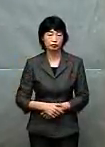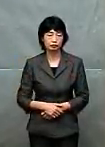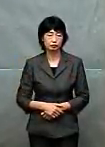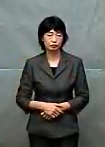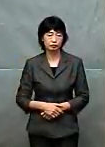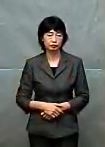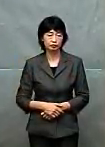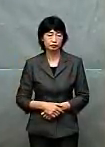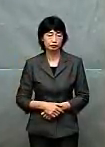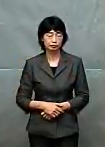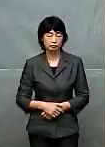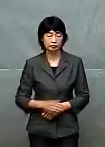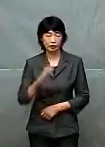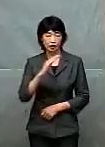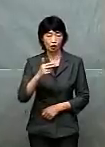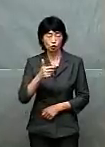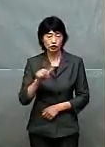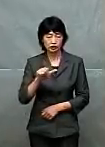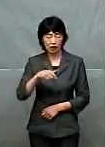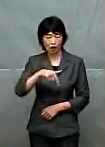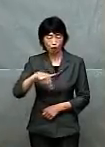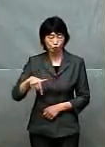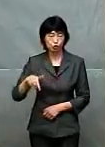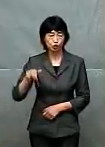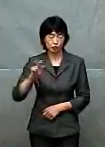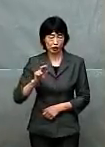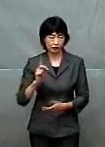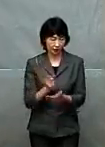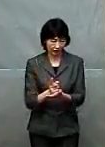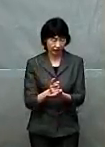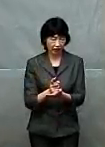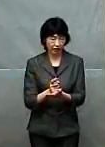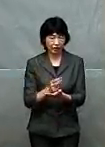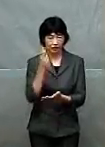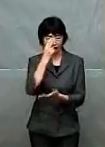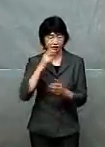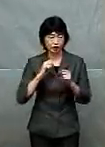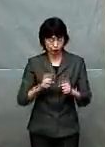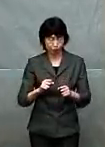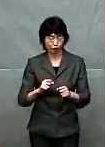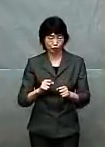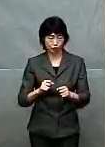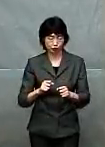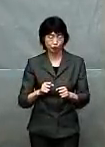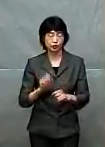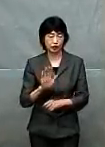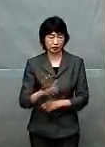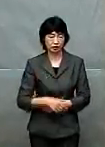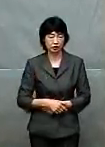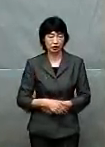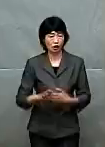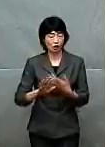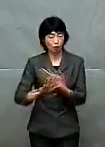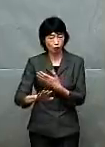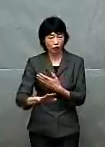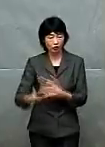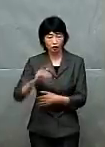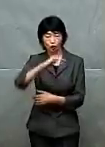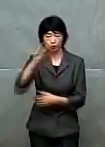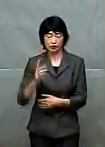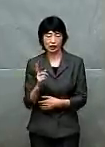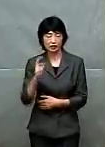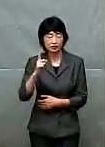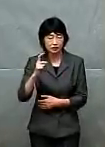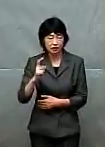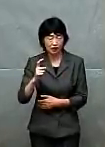か。まあ、コシアブラだけということを考えてございます。まあ、山菜、まあ、それからその他の農産物についてはモニタリング検